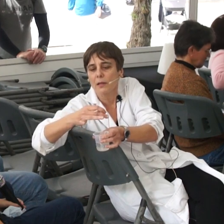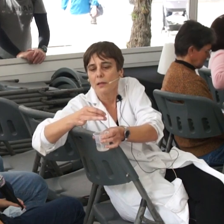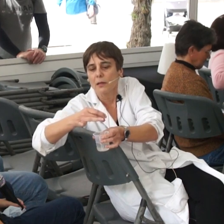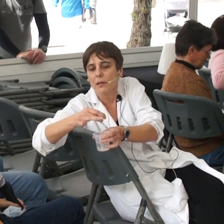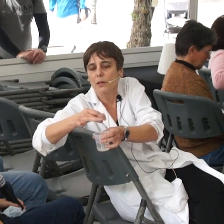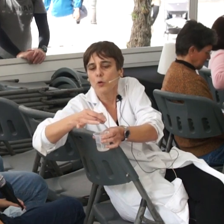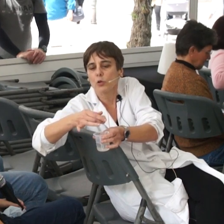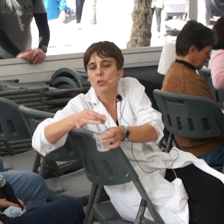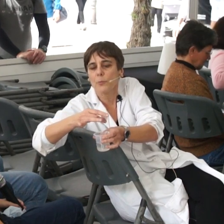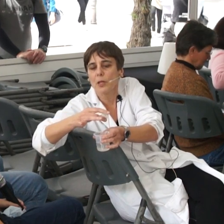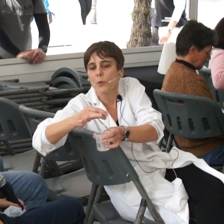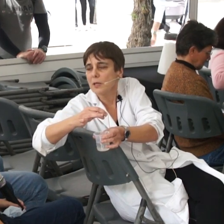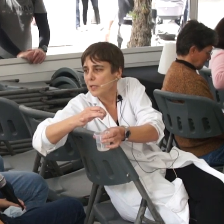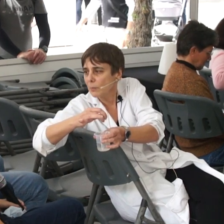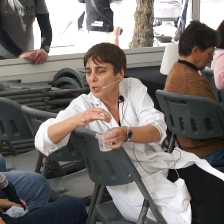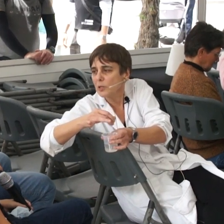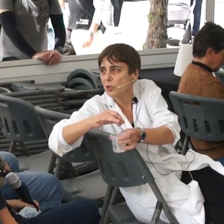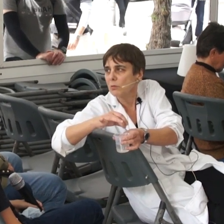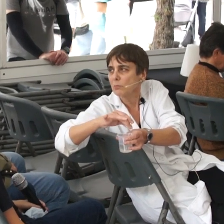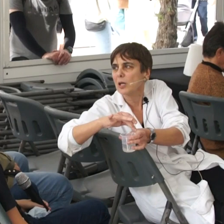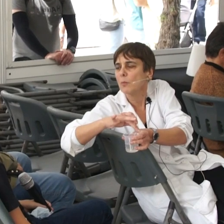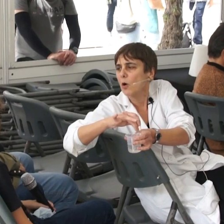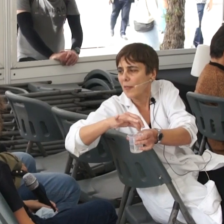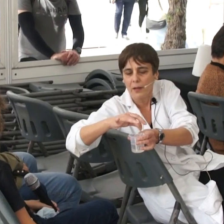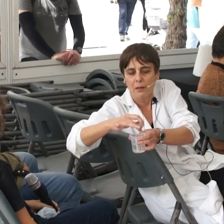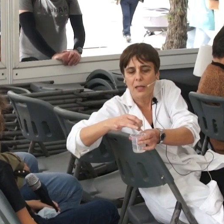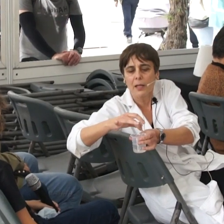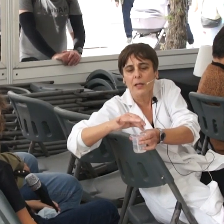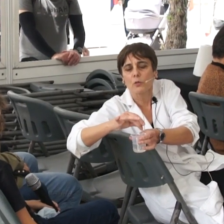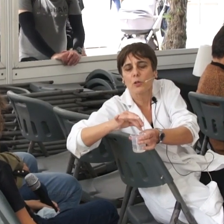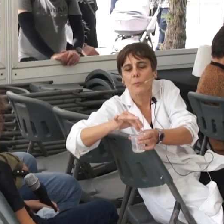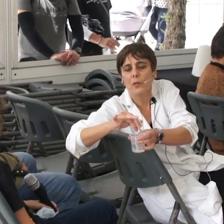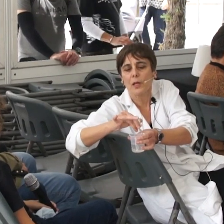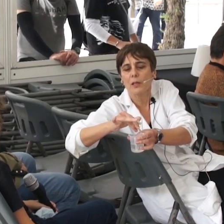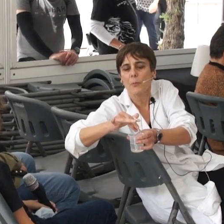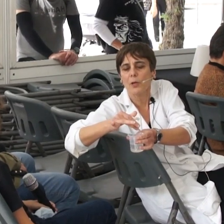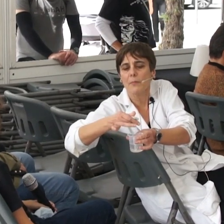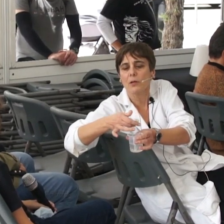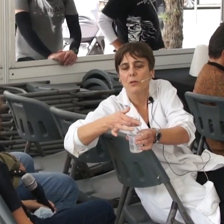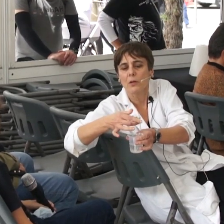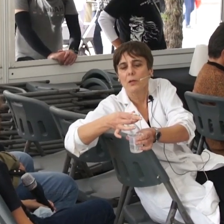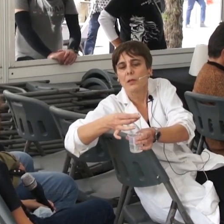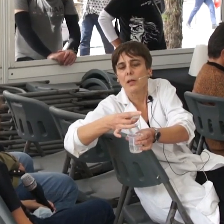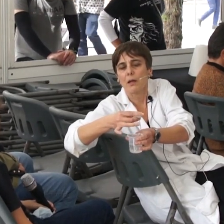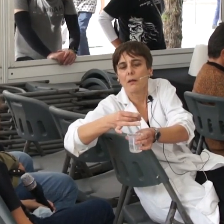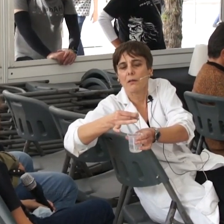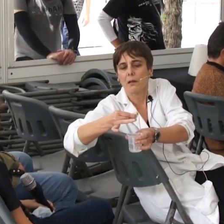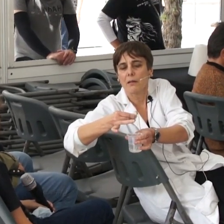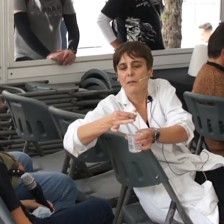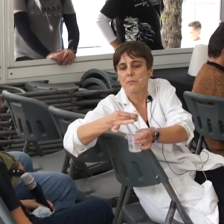transforma en otro tipo de polímero. Polímeros son moléculas muy gordas, ¿vale? En otro tipo de polímero,